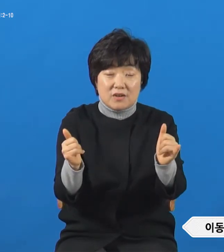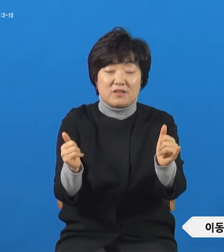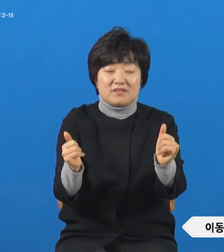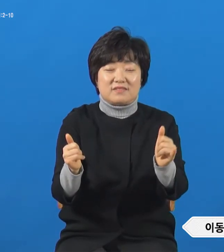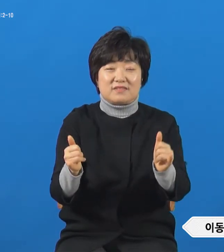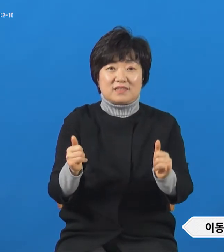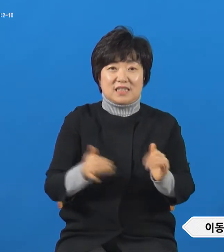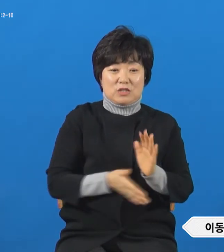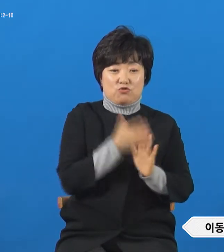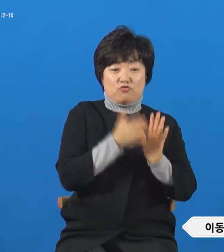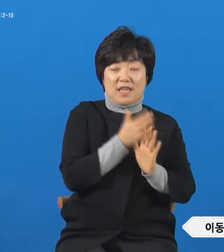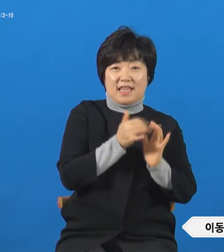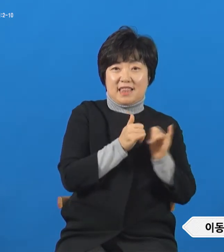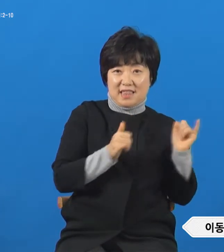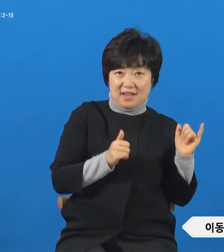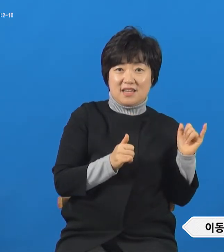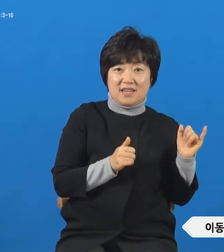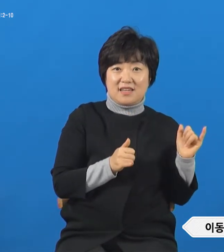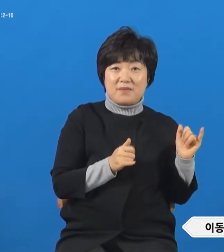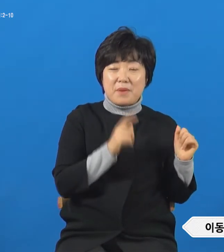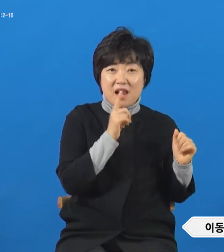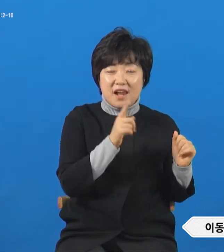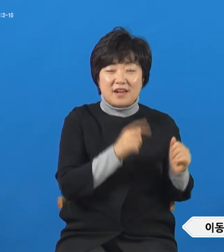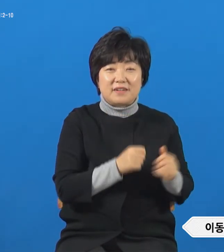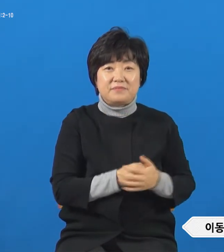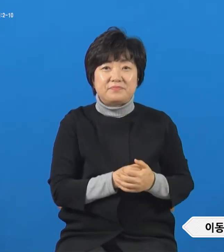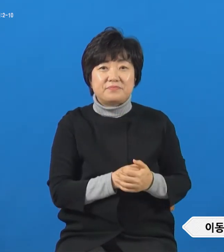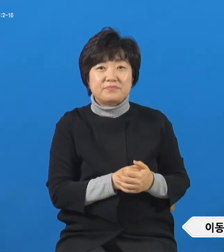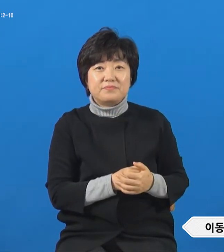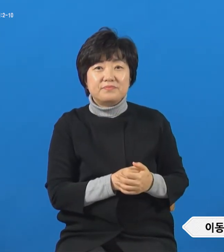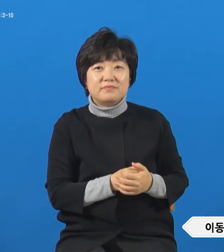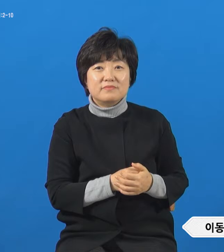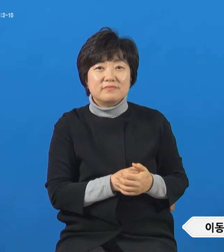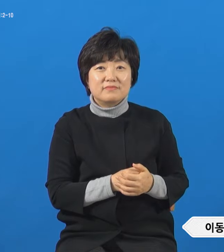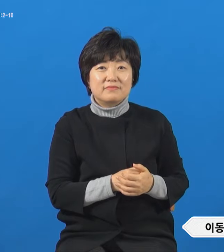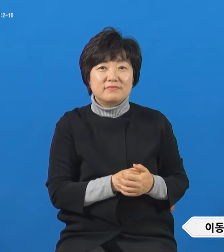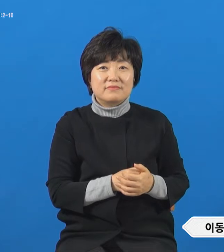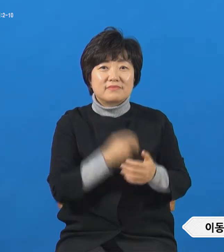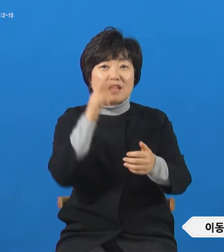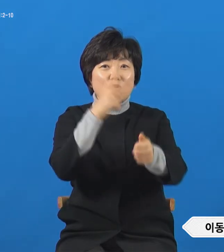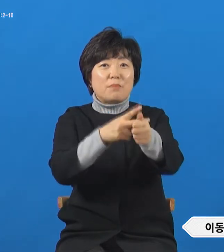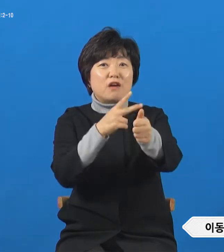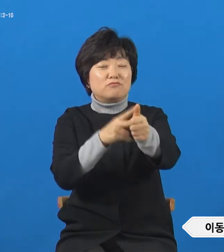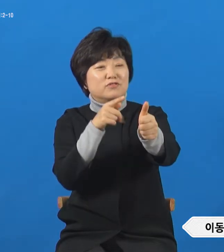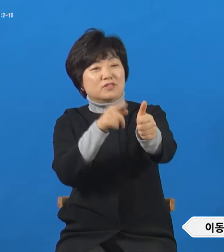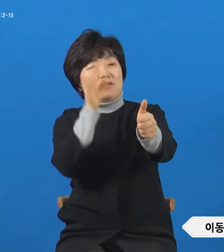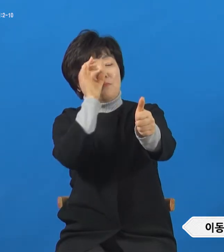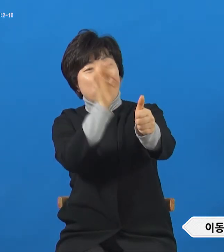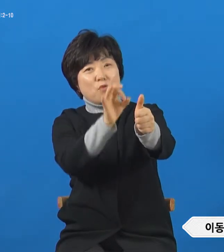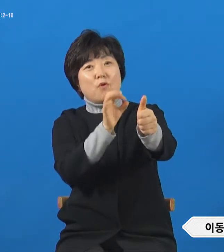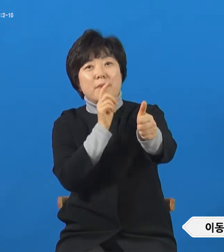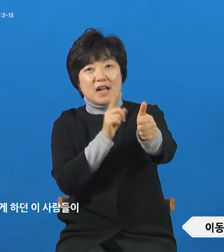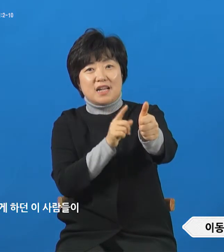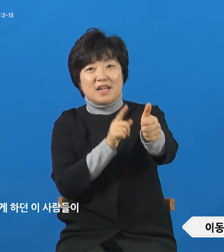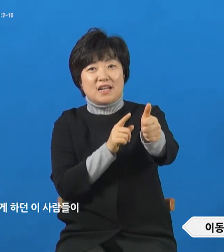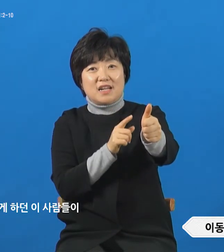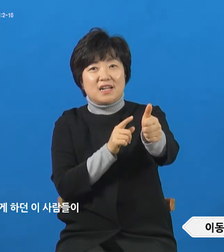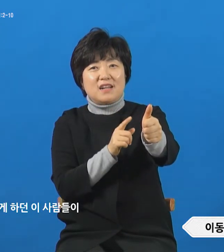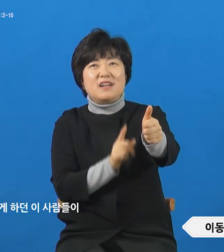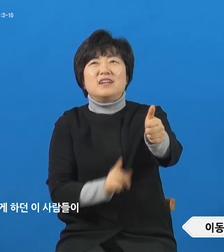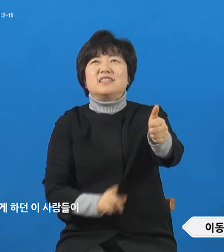가리켜서 데살로니가 도시의 유대인들이 이런 말을 썼습니다. 네, 뭐라고 그랬냐면 사도행전 17장 6절에